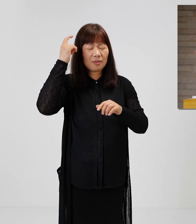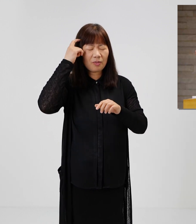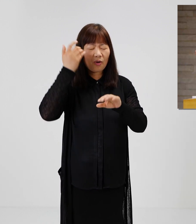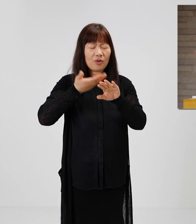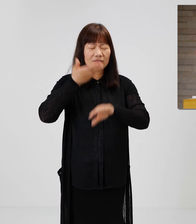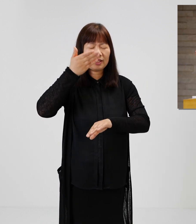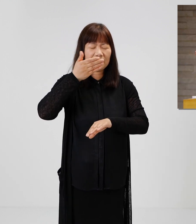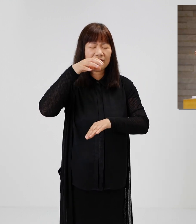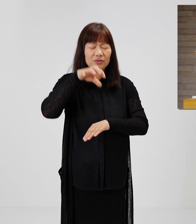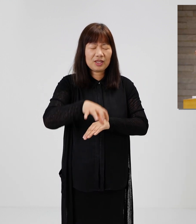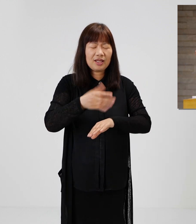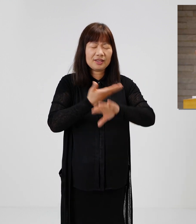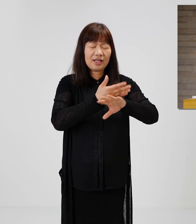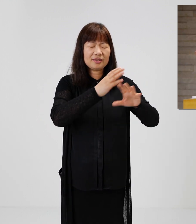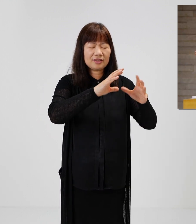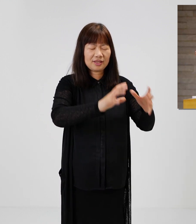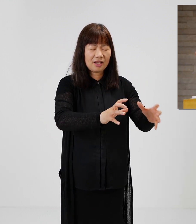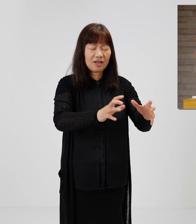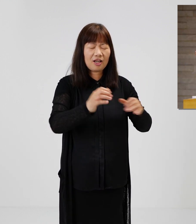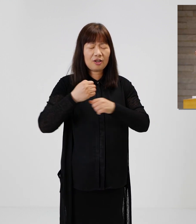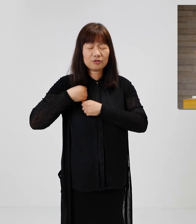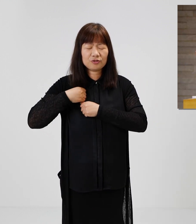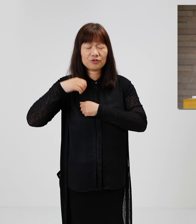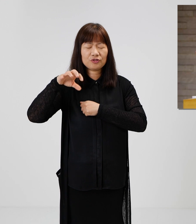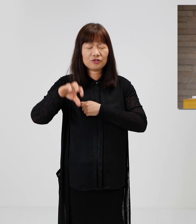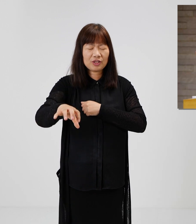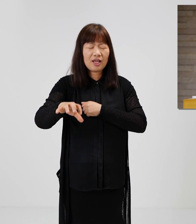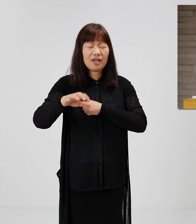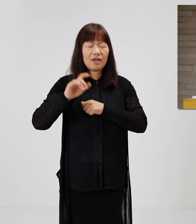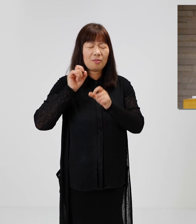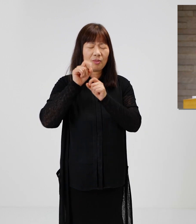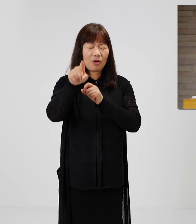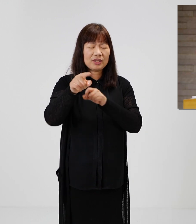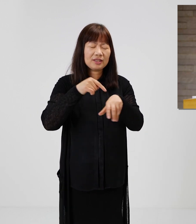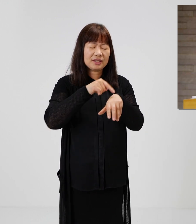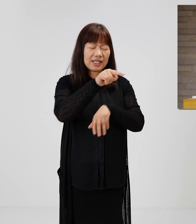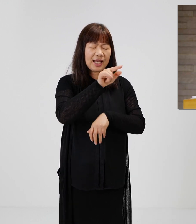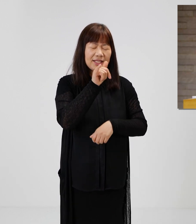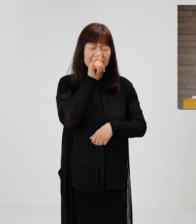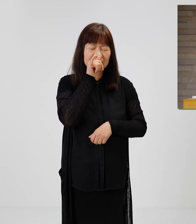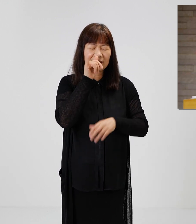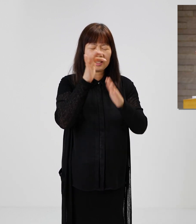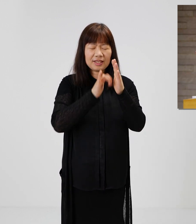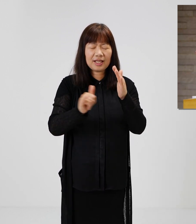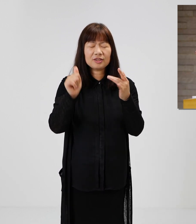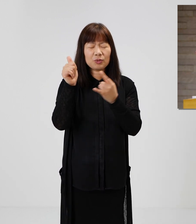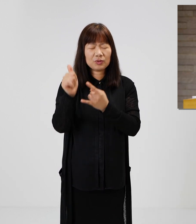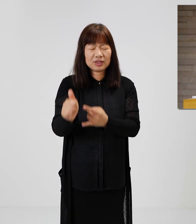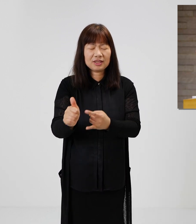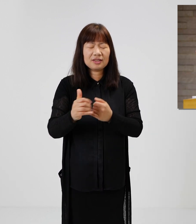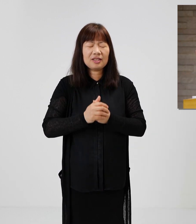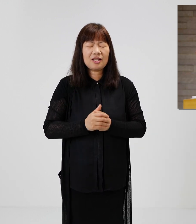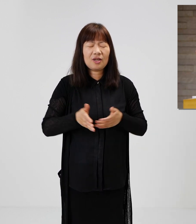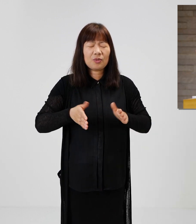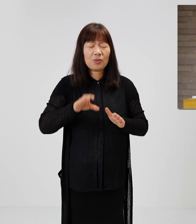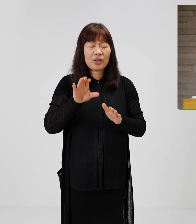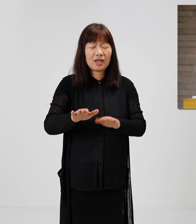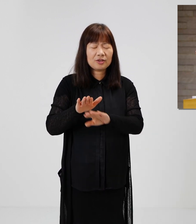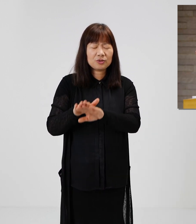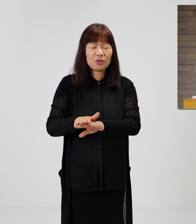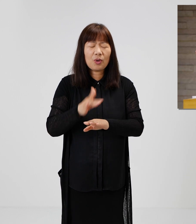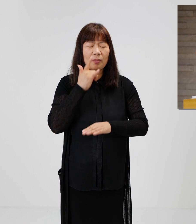위에 해외 군에 멀리 출타해 있는 가족들, 고향에 두고